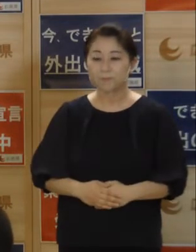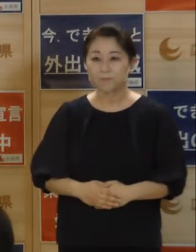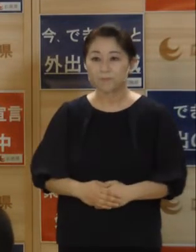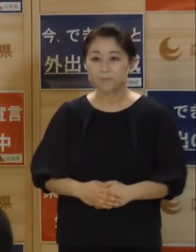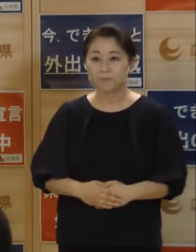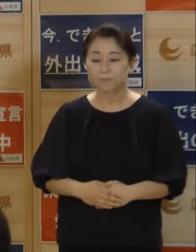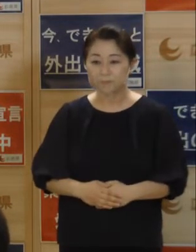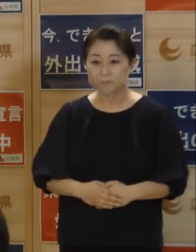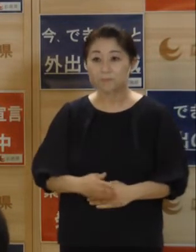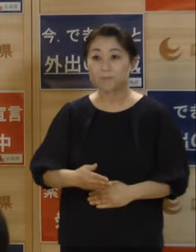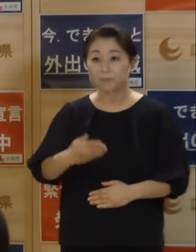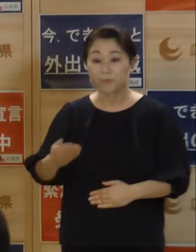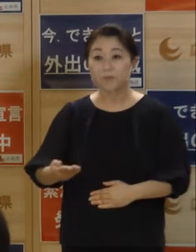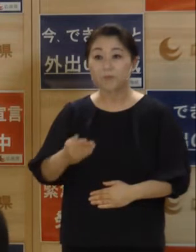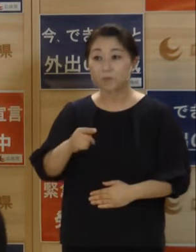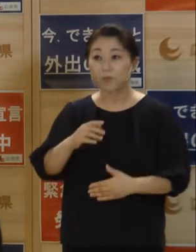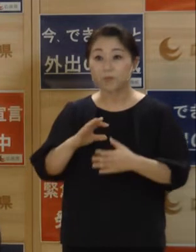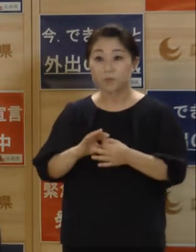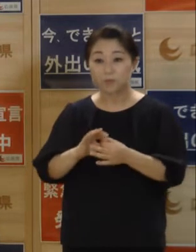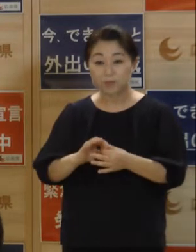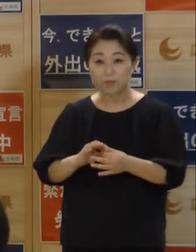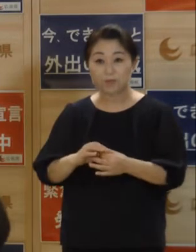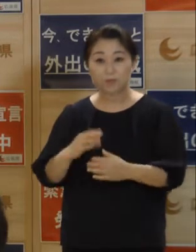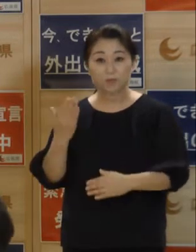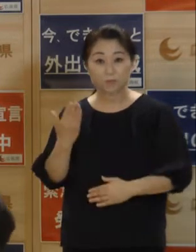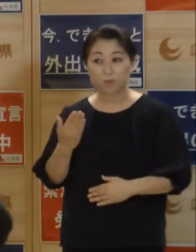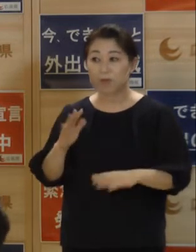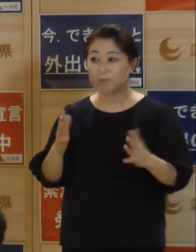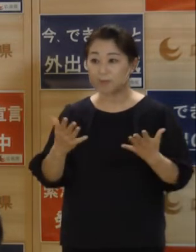この件について質問ある者はお願いします。